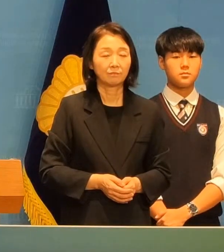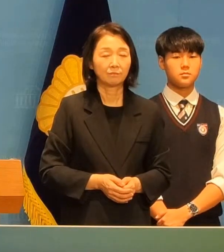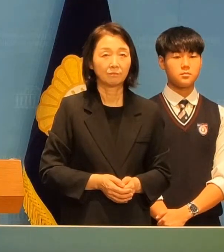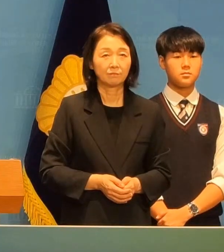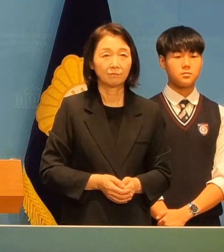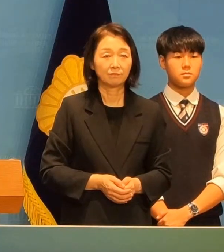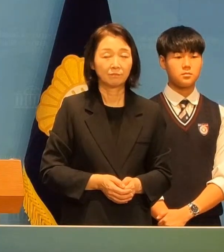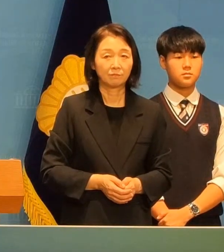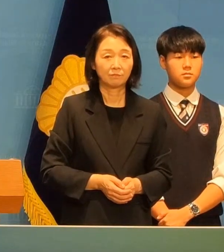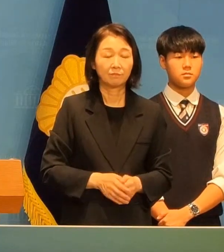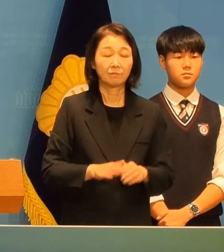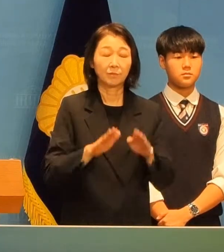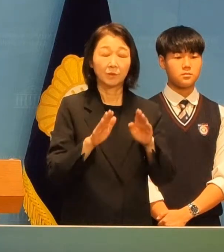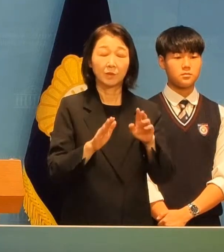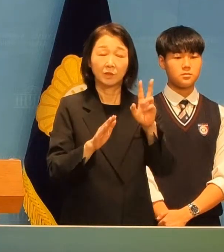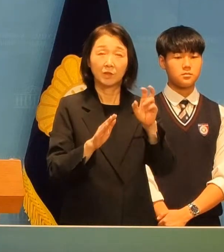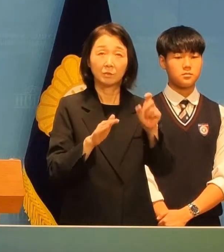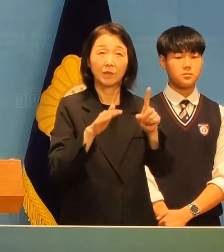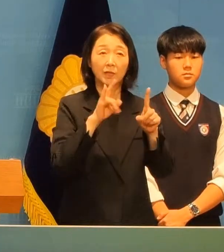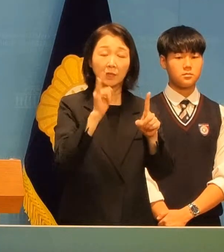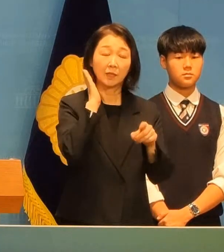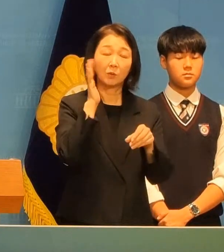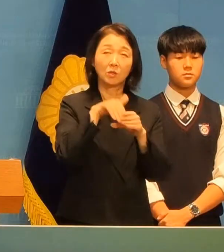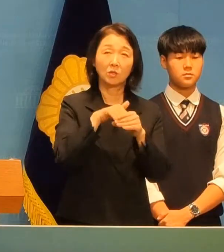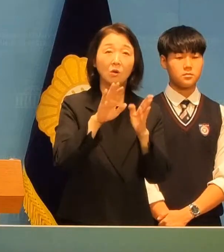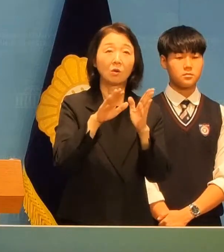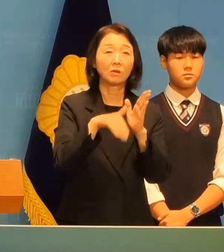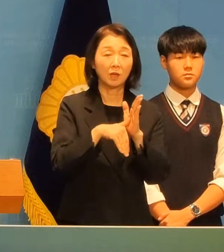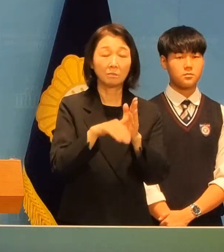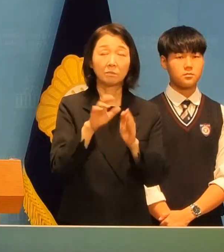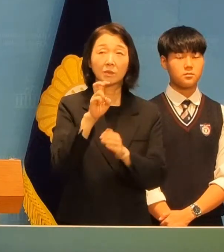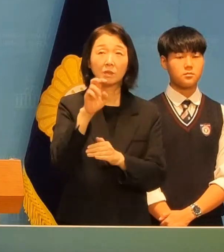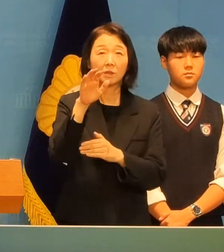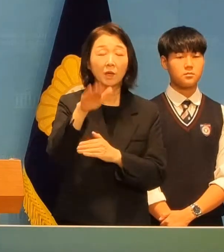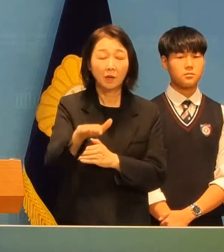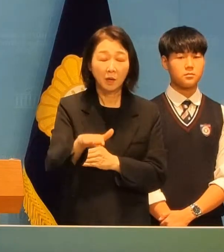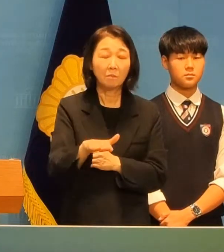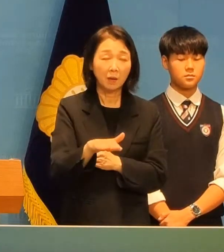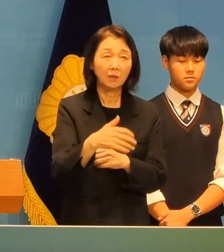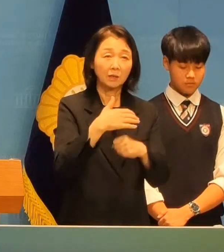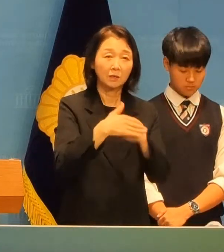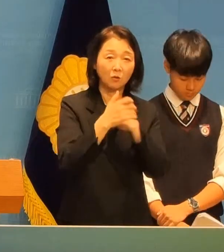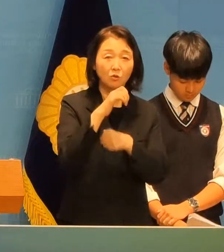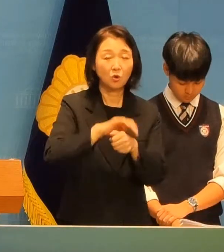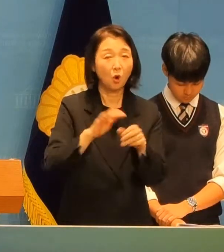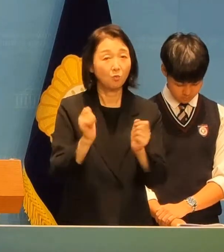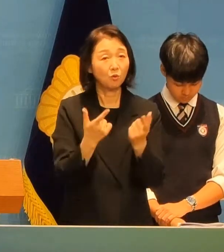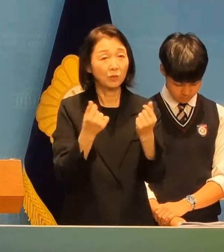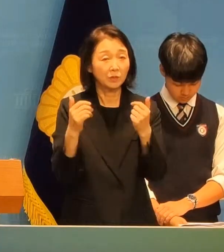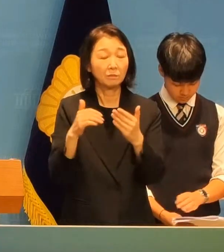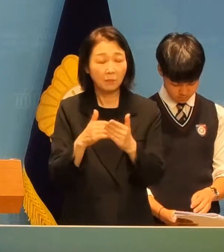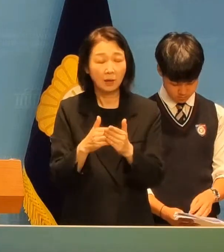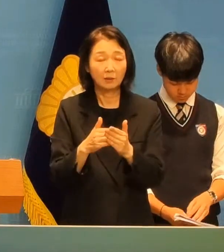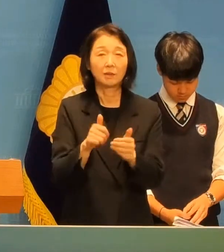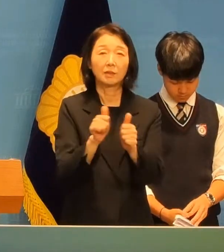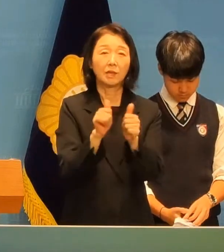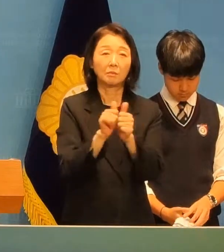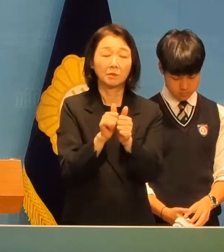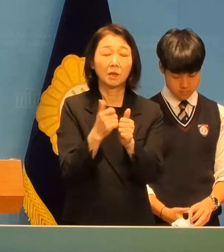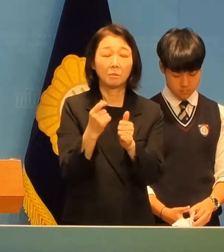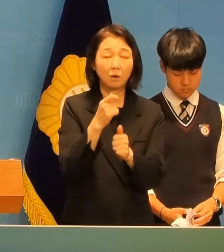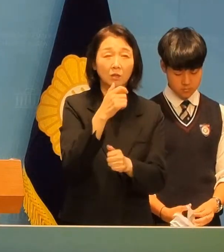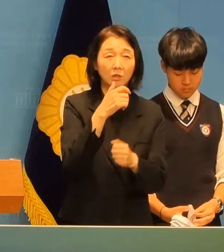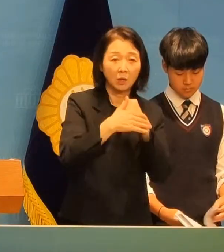제21대 대통령 선거에서 20대 이하 득표율 양상은 PK 지역과 비슷했고 20대 이하 남성의 득표율 양상은 TK